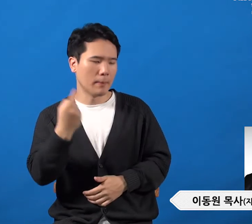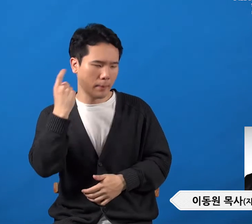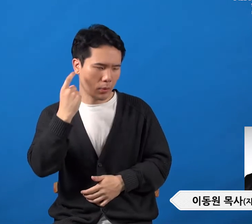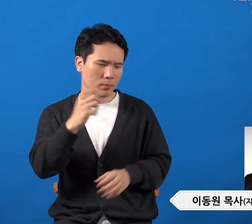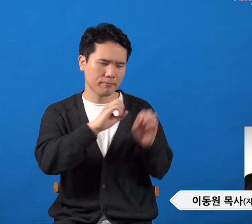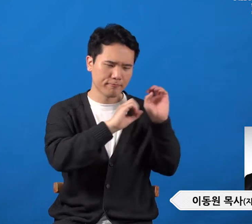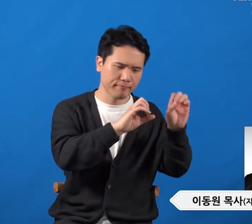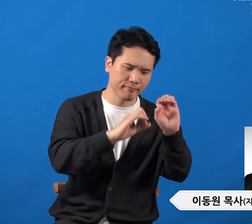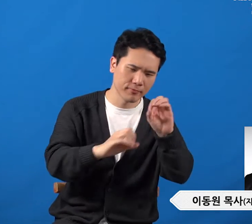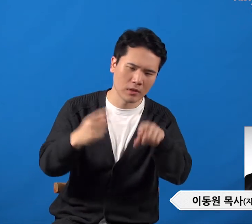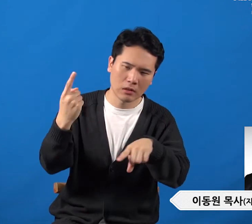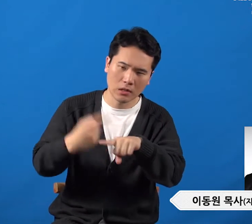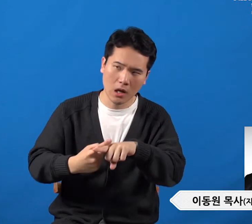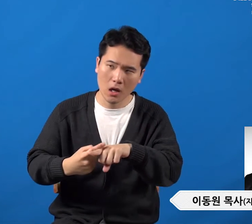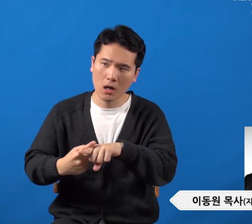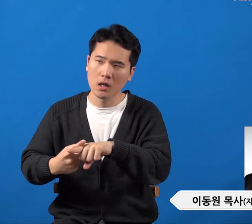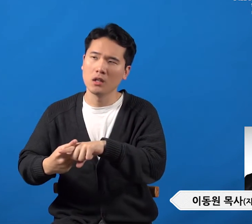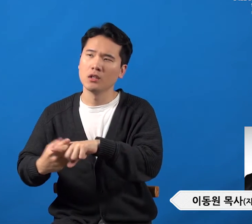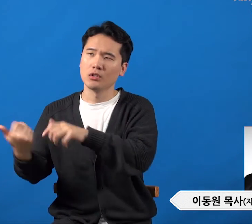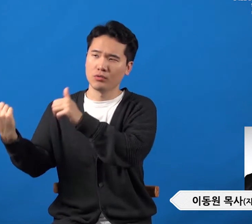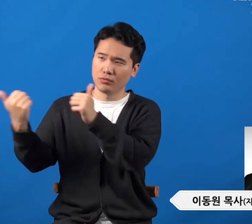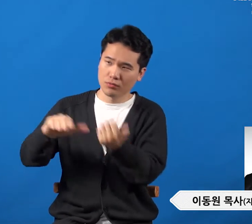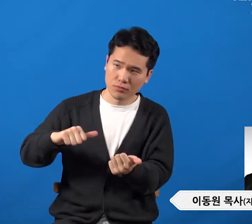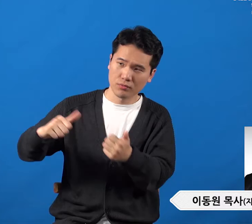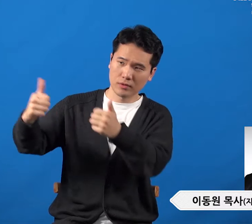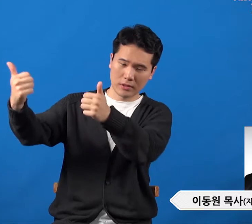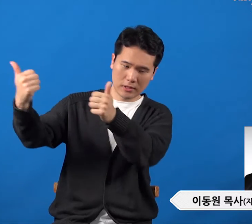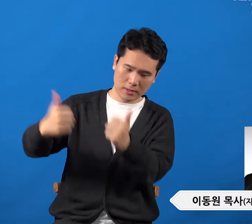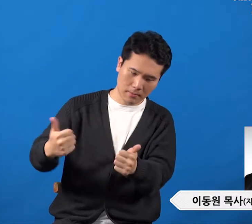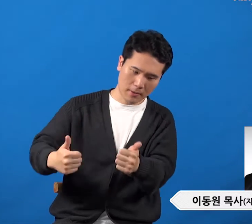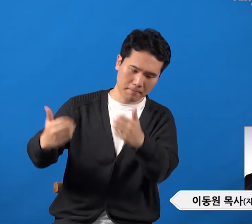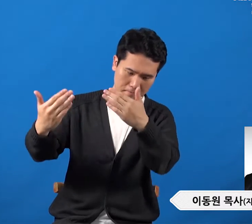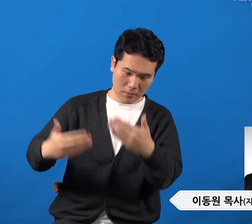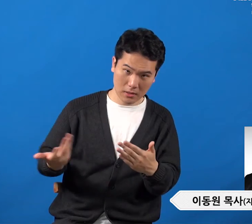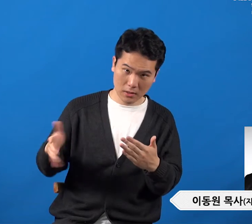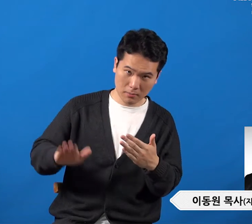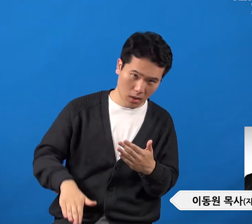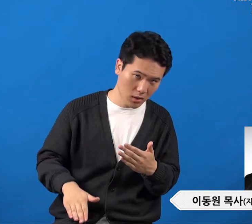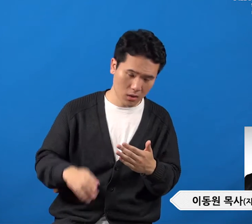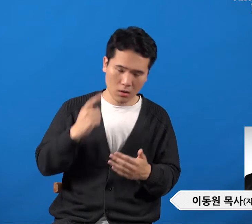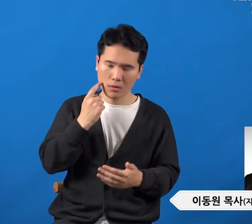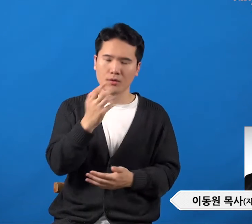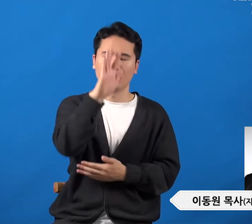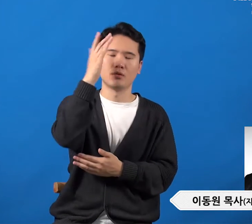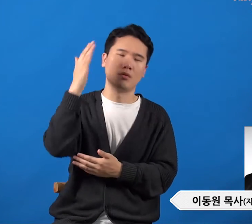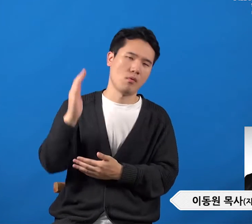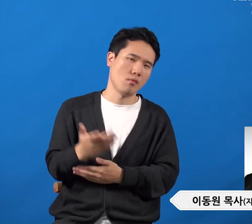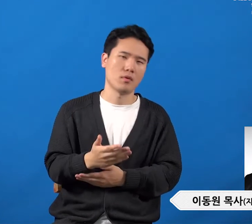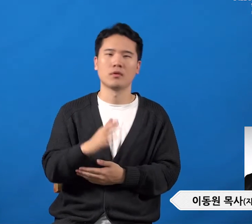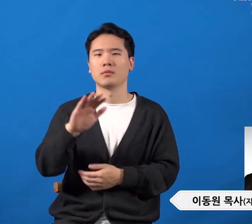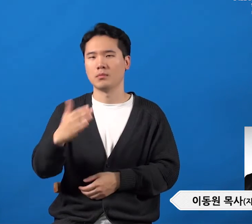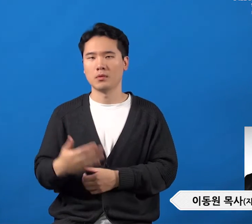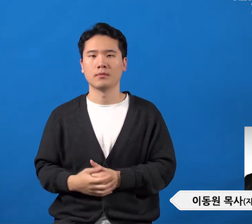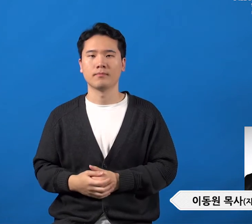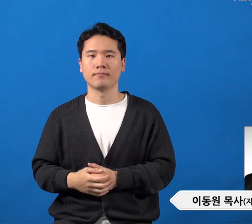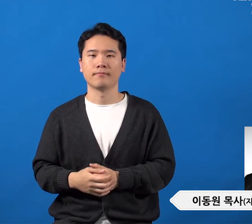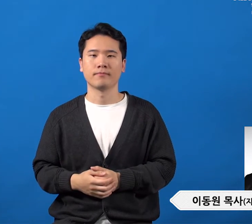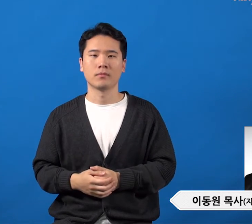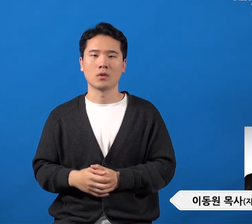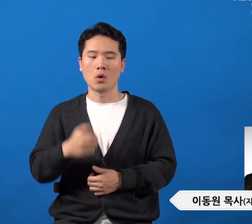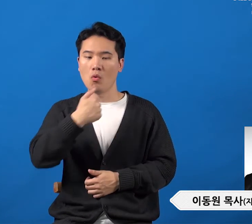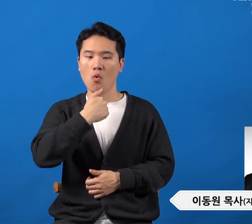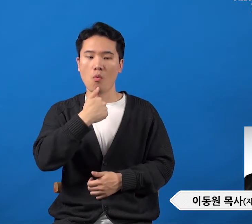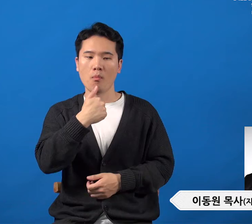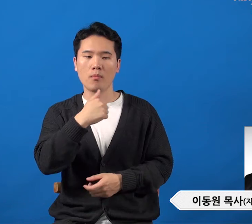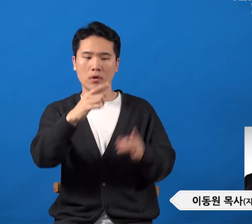받지만 영광스럽게 순교합니다. 순교는 영광이죠. AD 67년경 로마 서쪽 성문